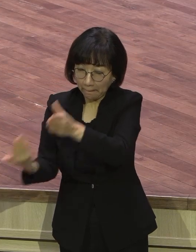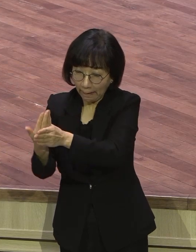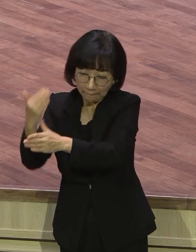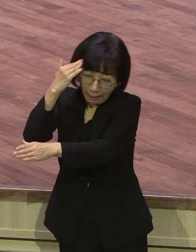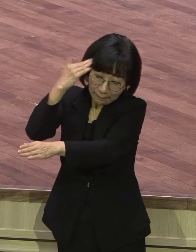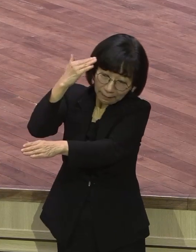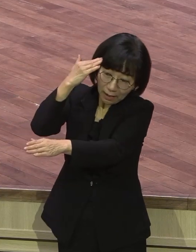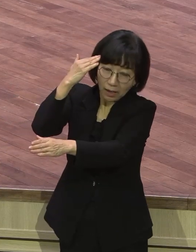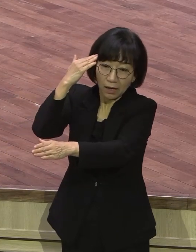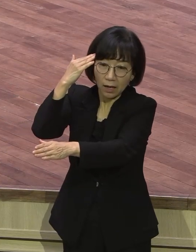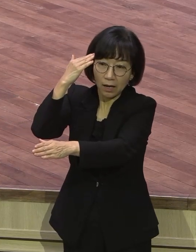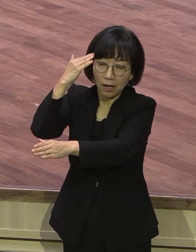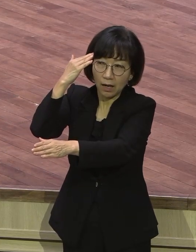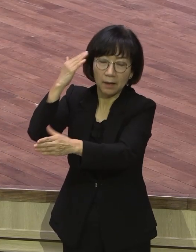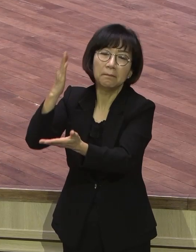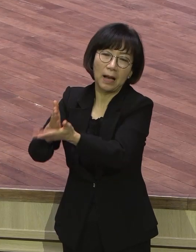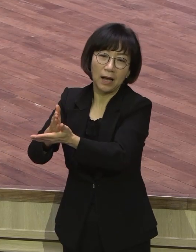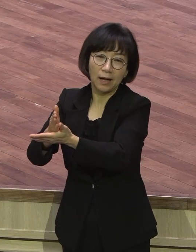되지 않으면 된다